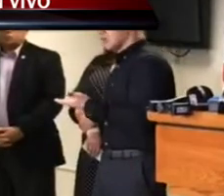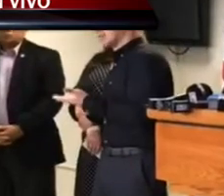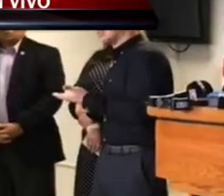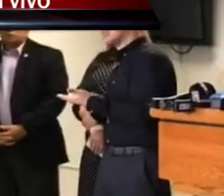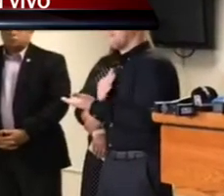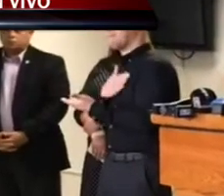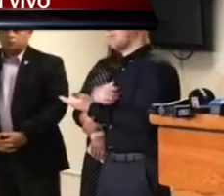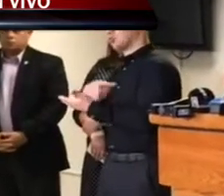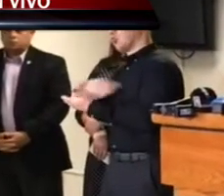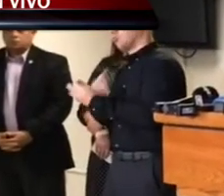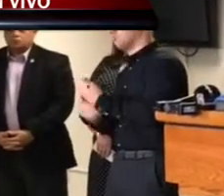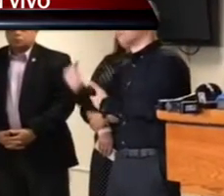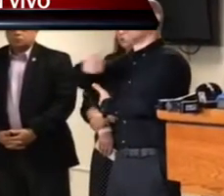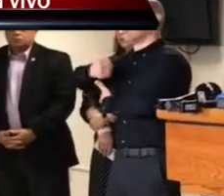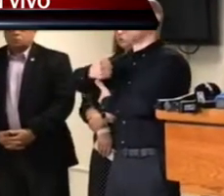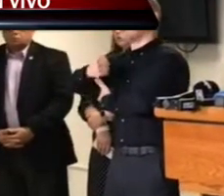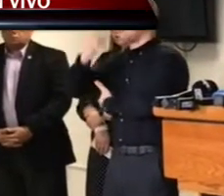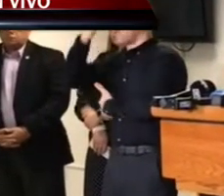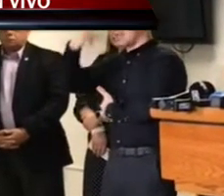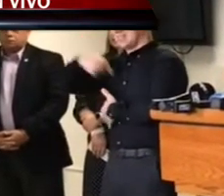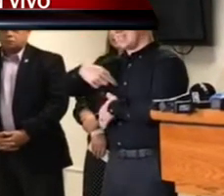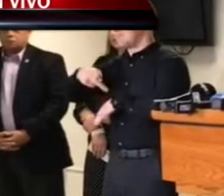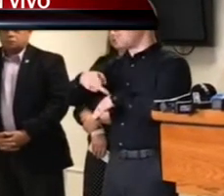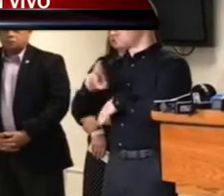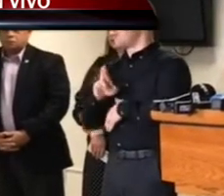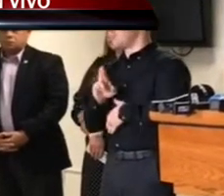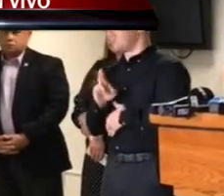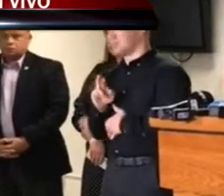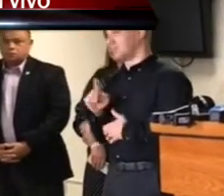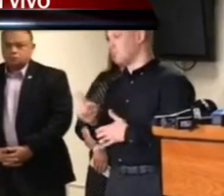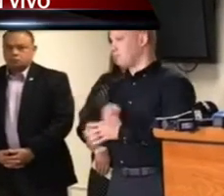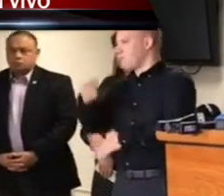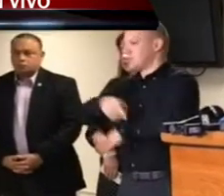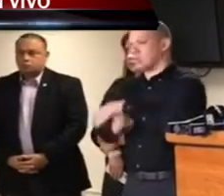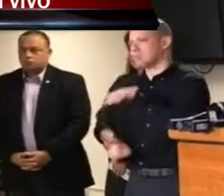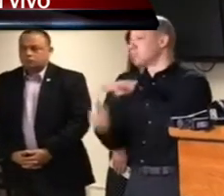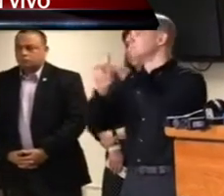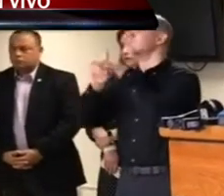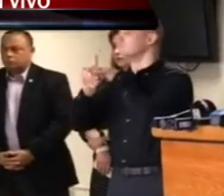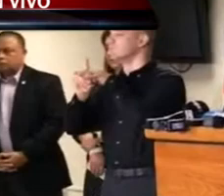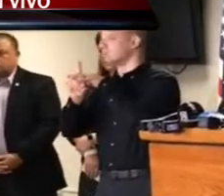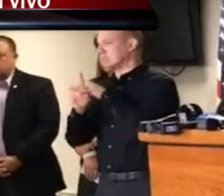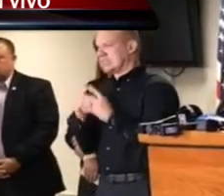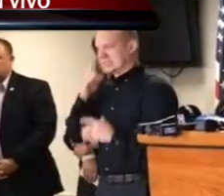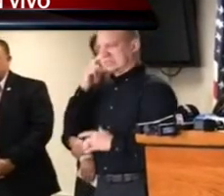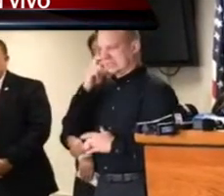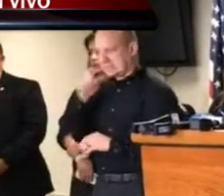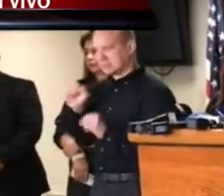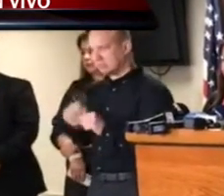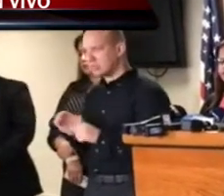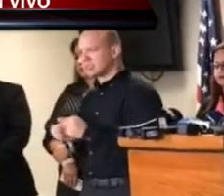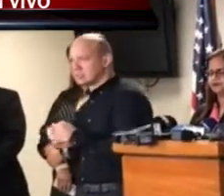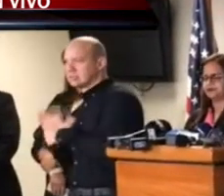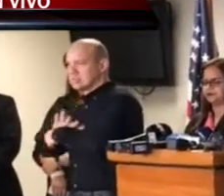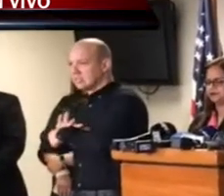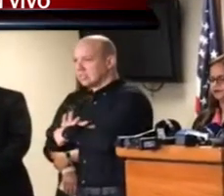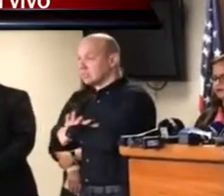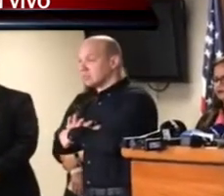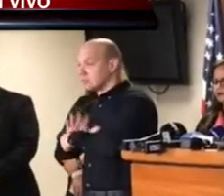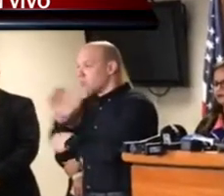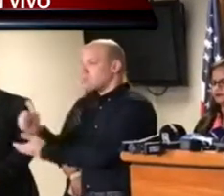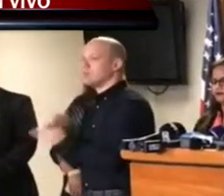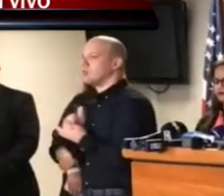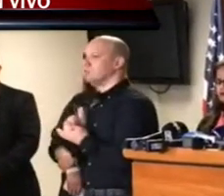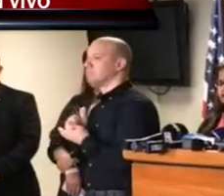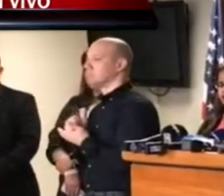casos sospechosos en la isla, y nos prometieron de igual manera que nos iban a ayudar. Así que tan pronto tengamos los